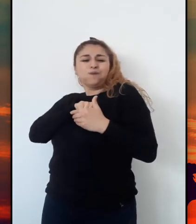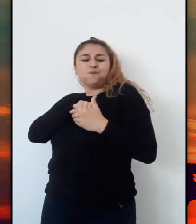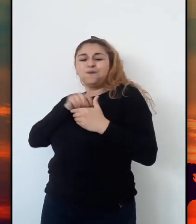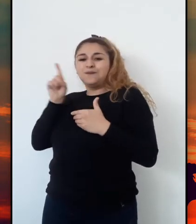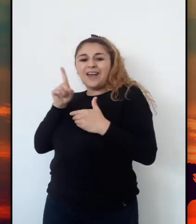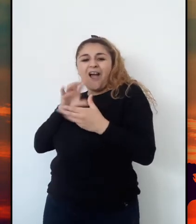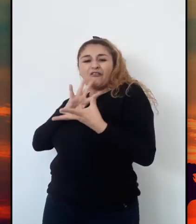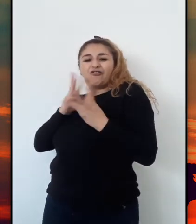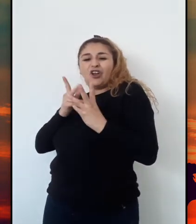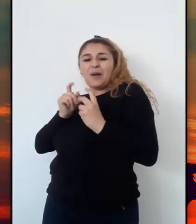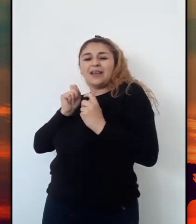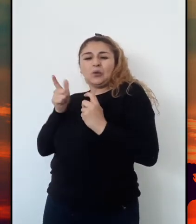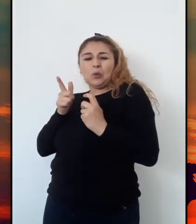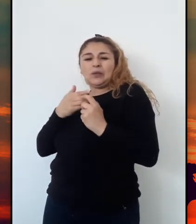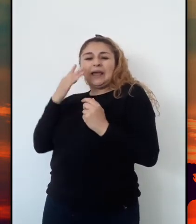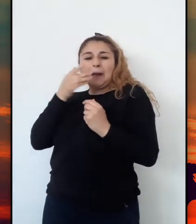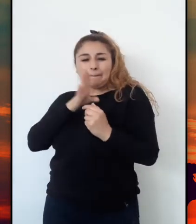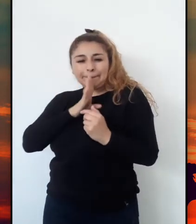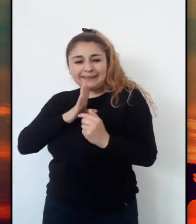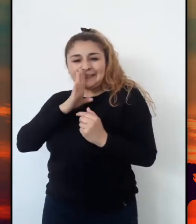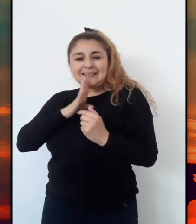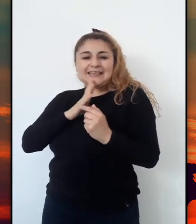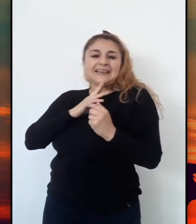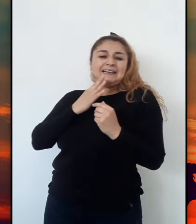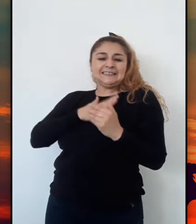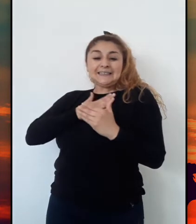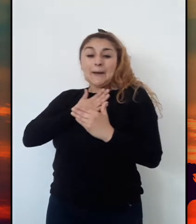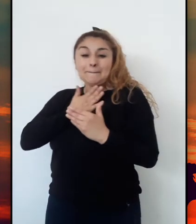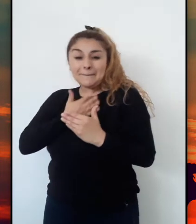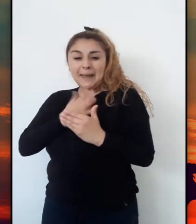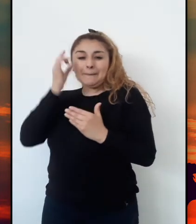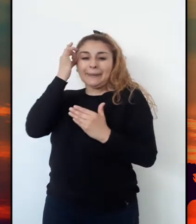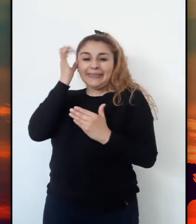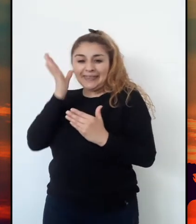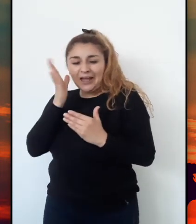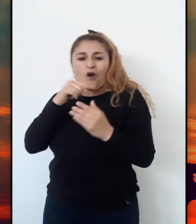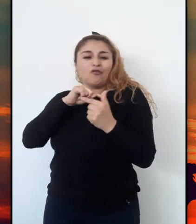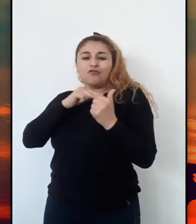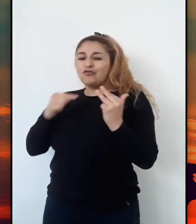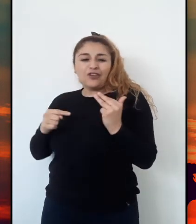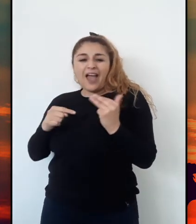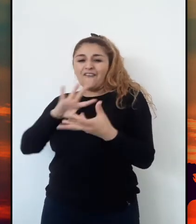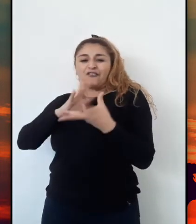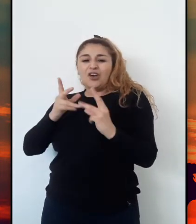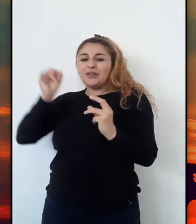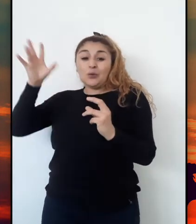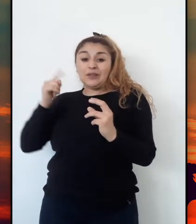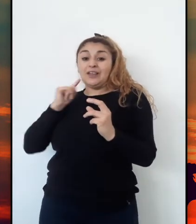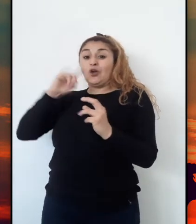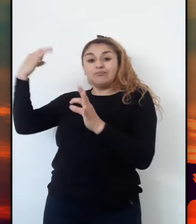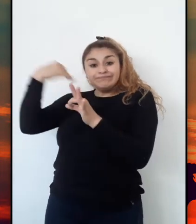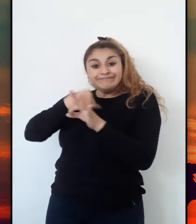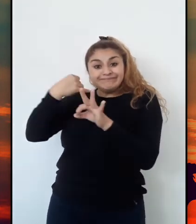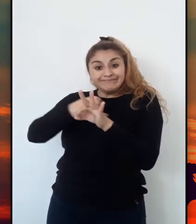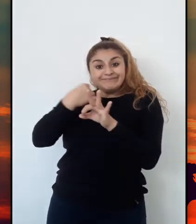cambió para bien. Cette affirmation nous permet. Esta afirmación nos permite. De ne